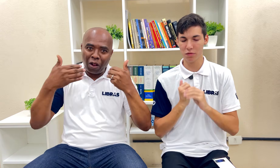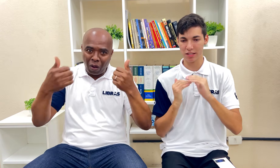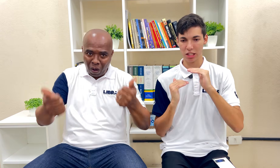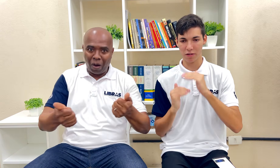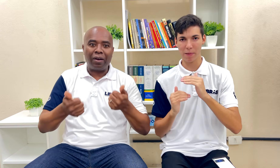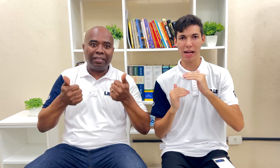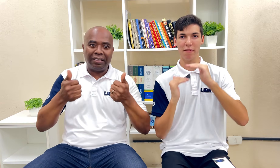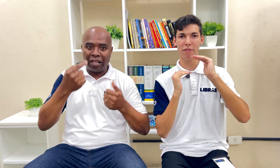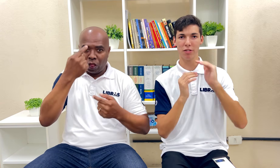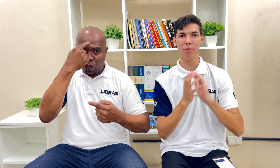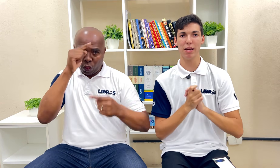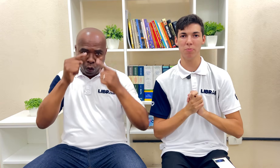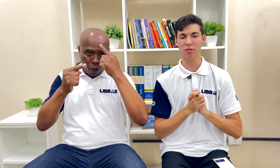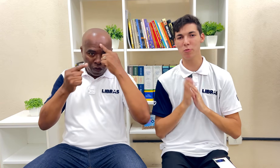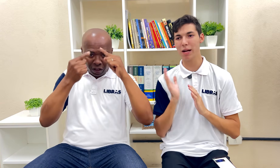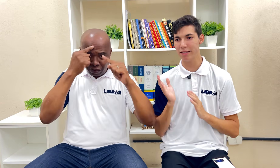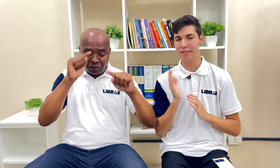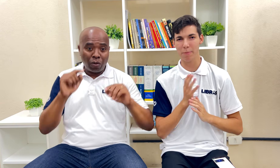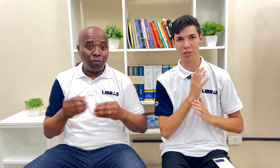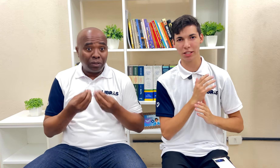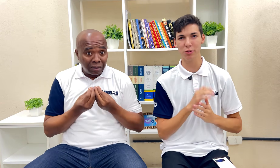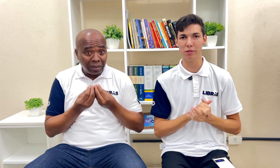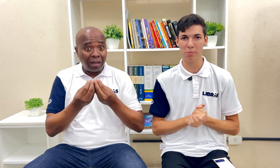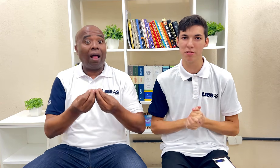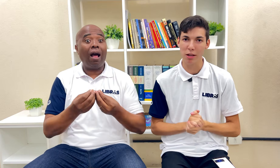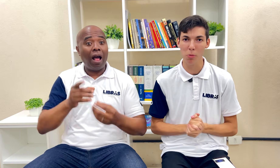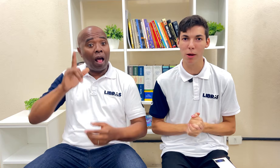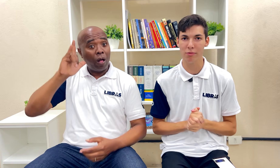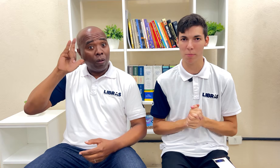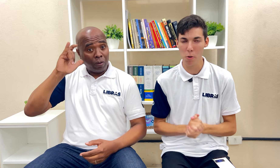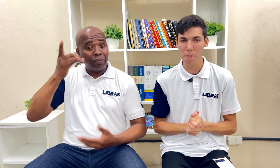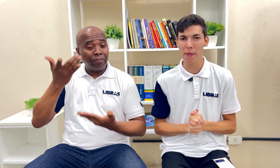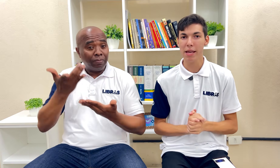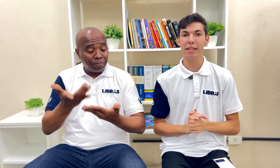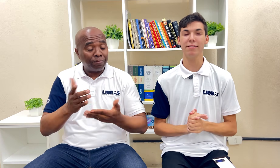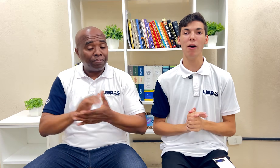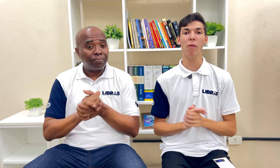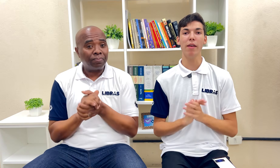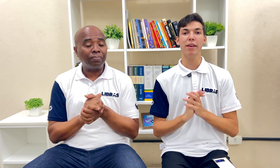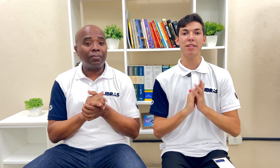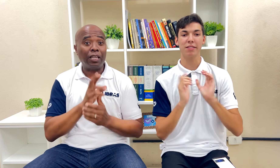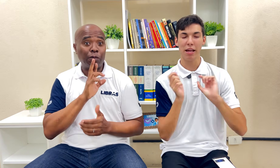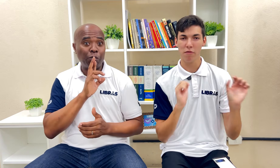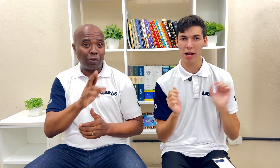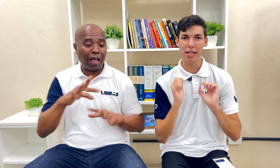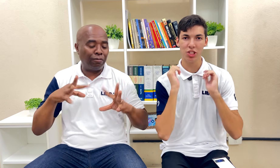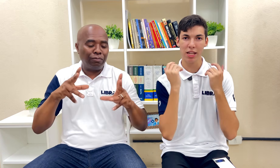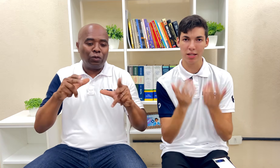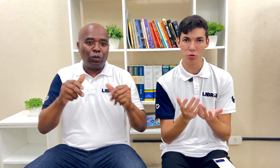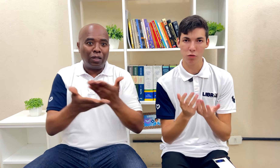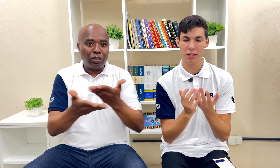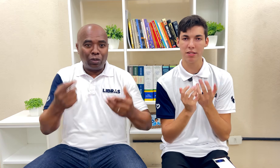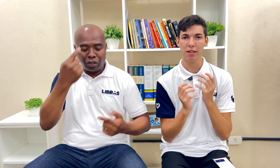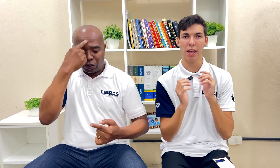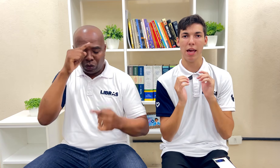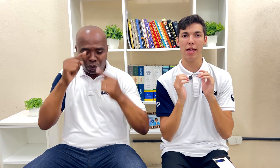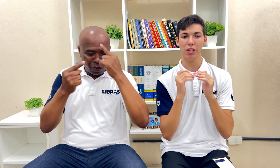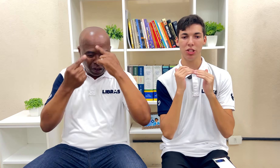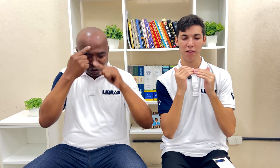dúvidas que a gente vai pegar e vai fazer uma resposta com cada intérprete aqui do Templo de Salomão, tá bom? Então, Escrevam aí, tirem as dúvidas e a gente vai